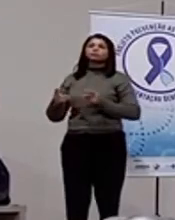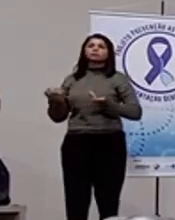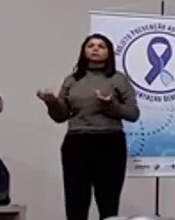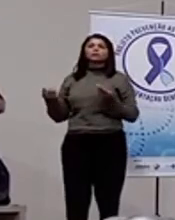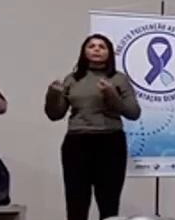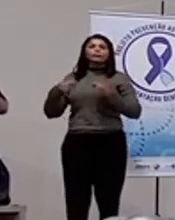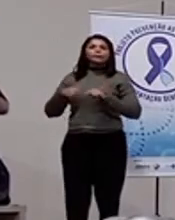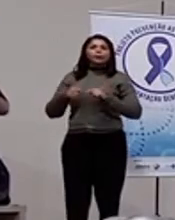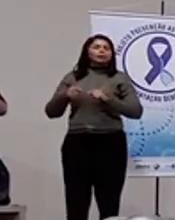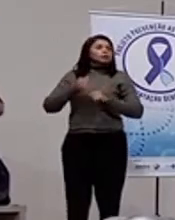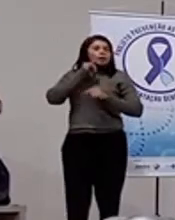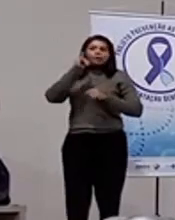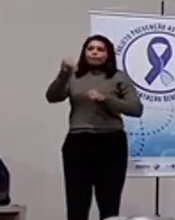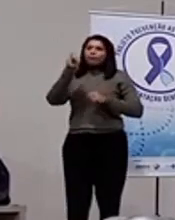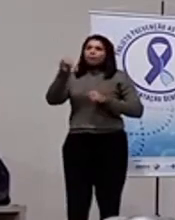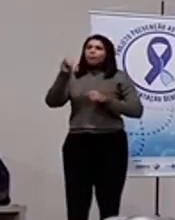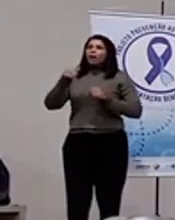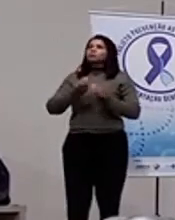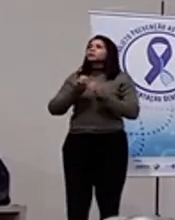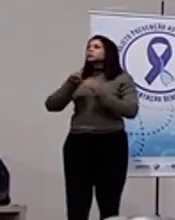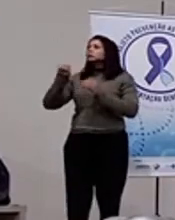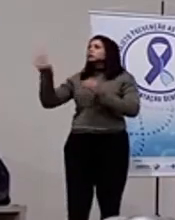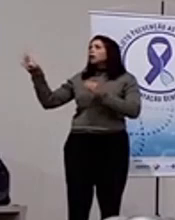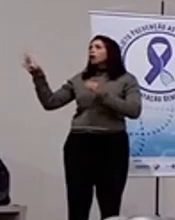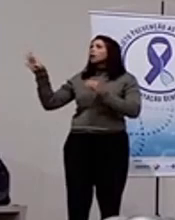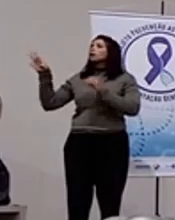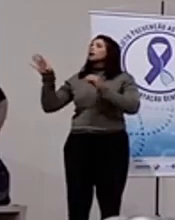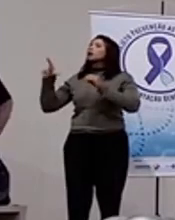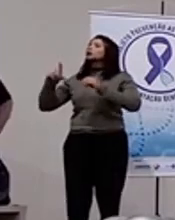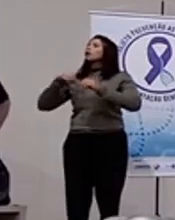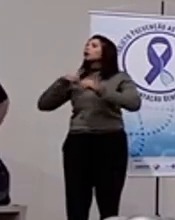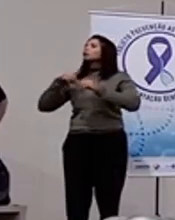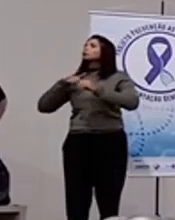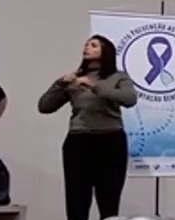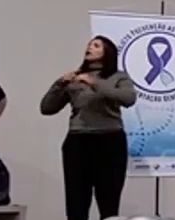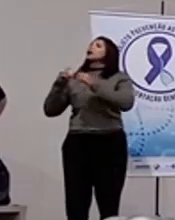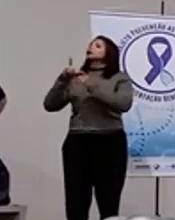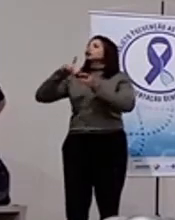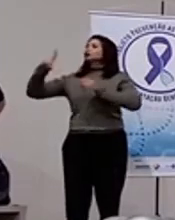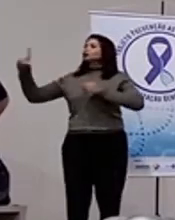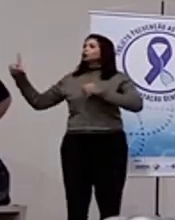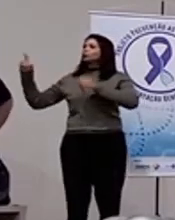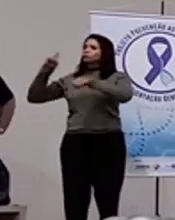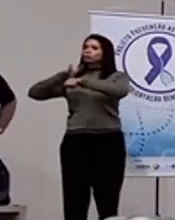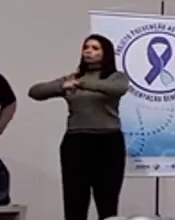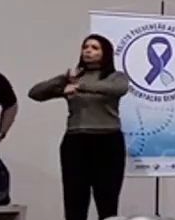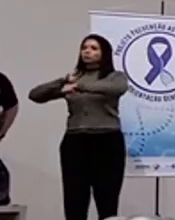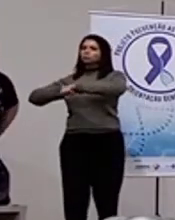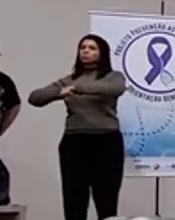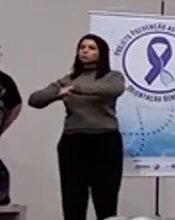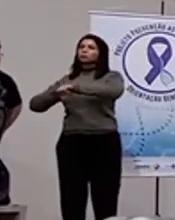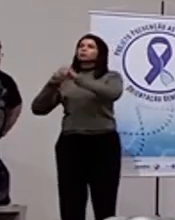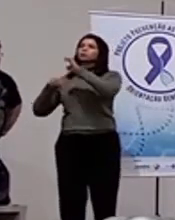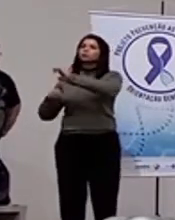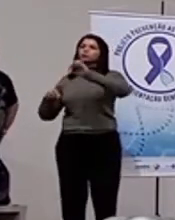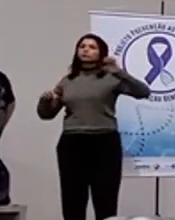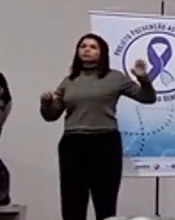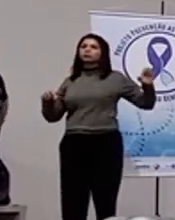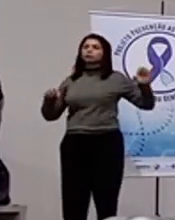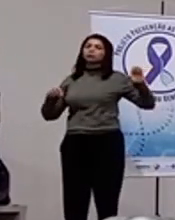que na nossa saída do salão, à direita, se encontram os sanitários e os bebedouros, e à nossa esquerda será